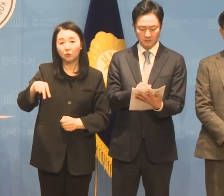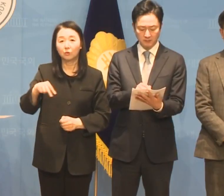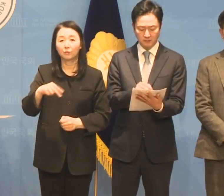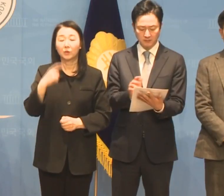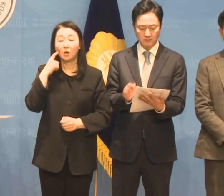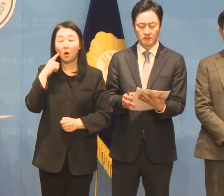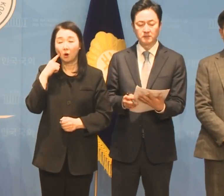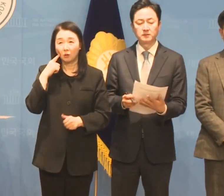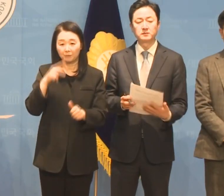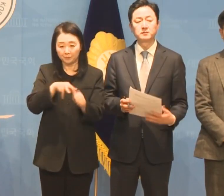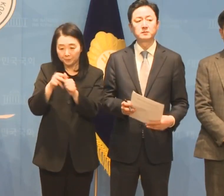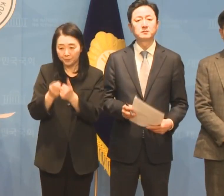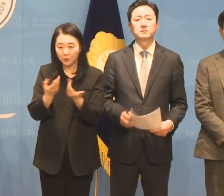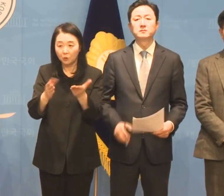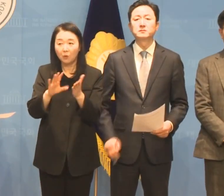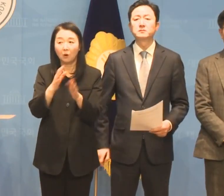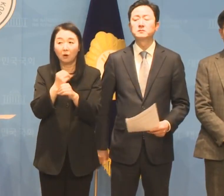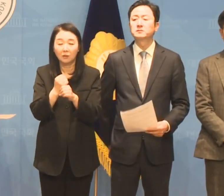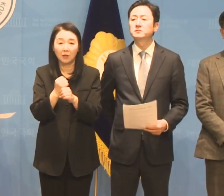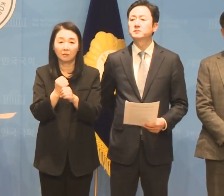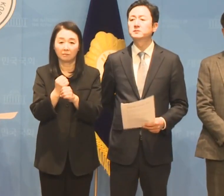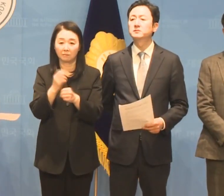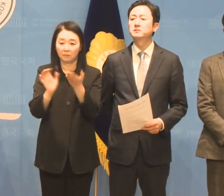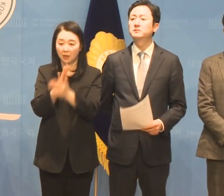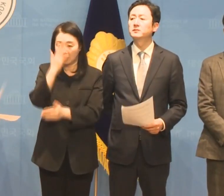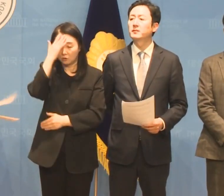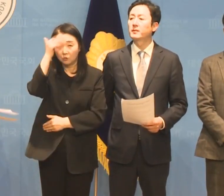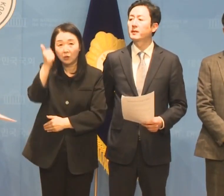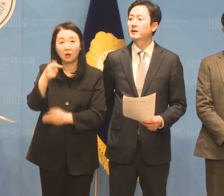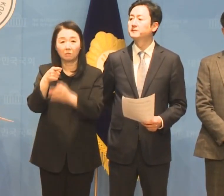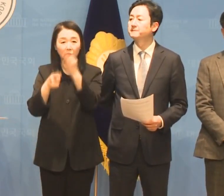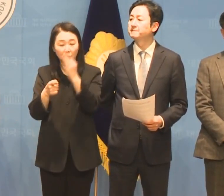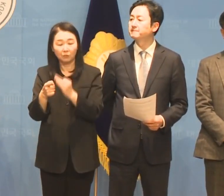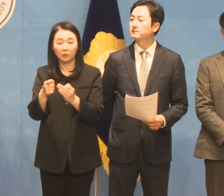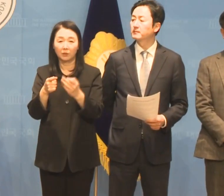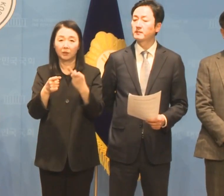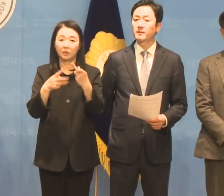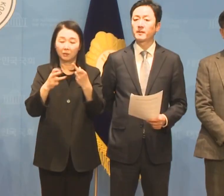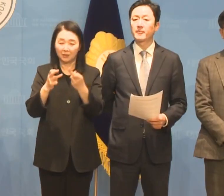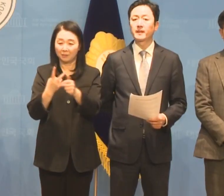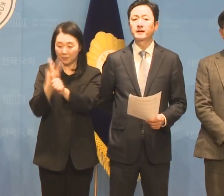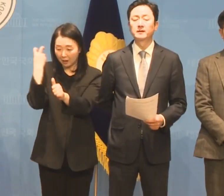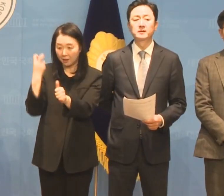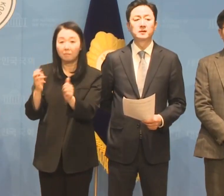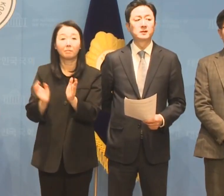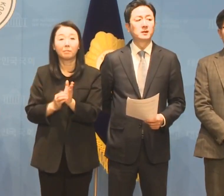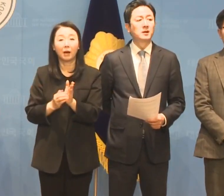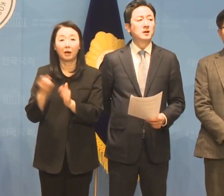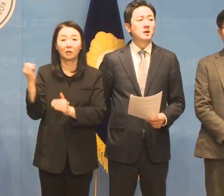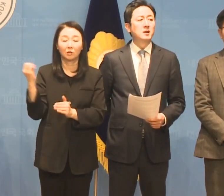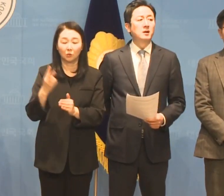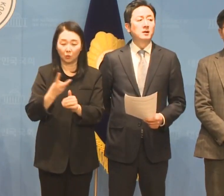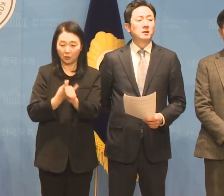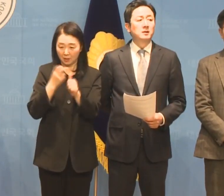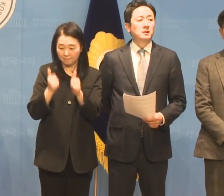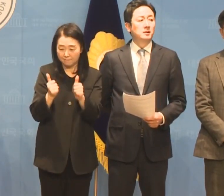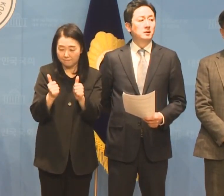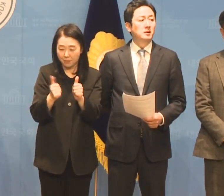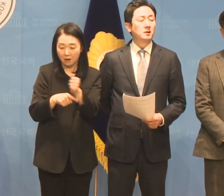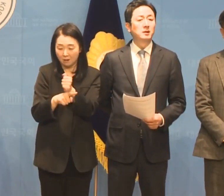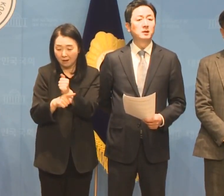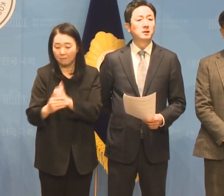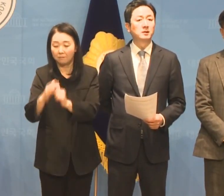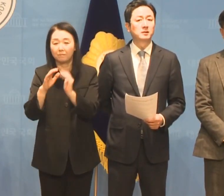사실을 유포한 시점은 내란 숙의 윤석열이 12.3 내란 사태로 탄핵 소추되고 탄핵 심판이 한창